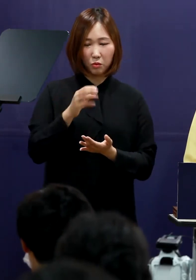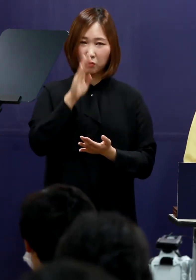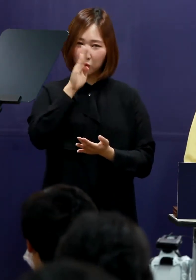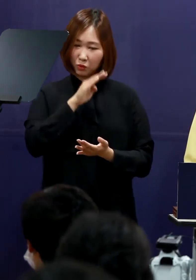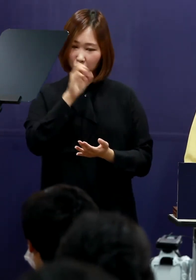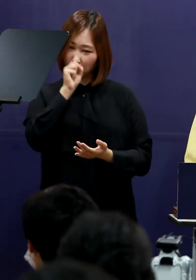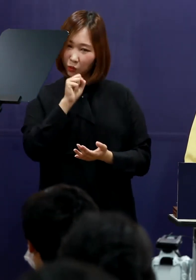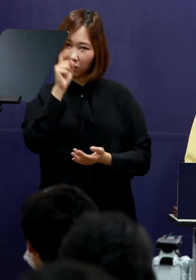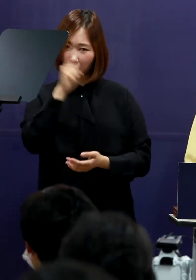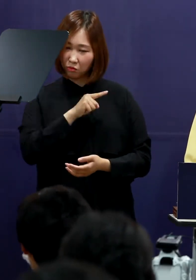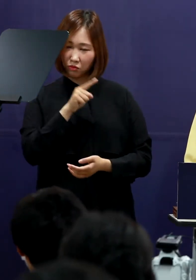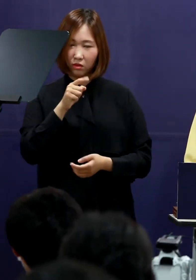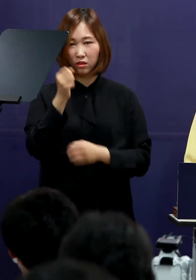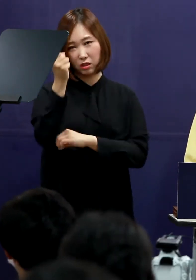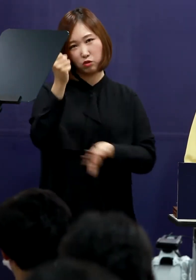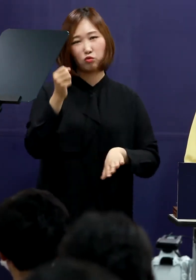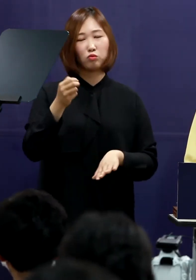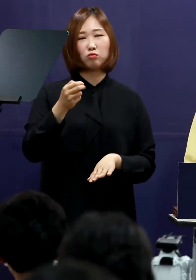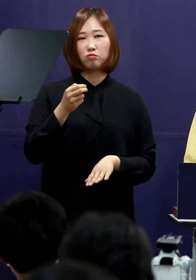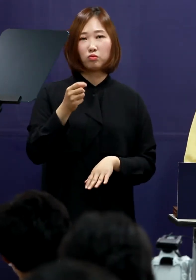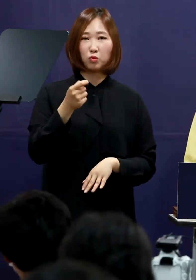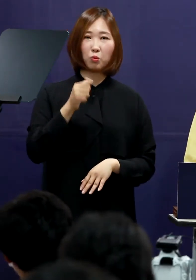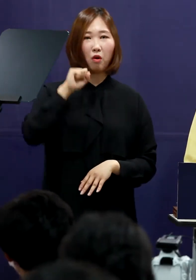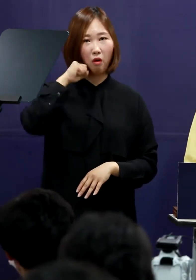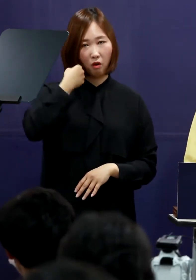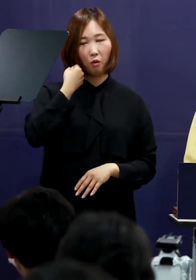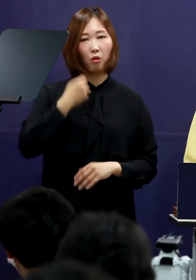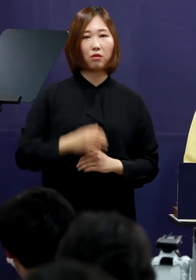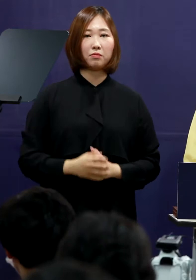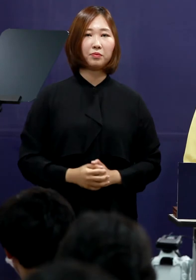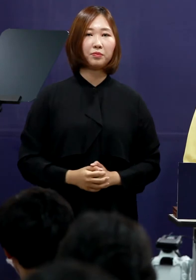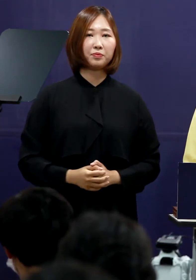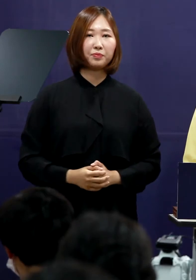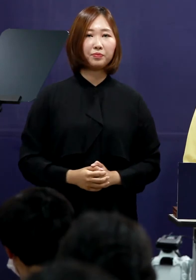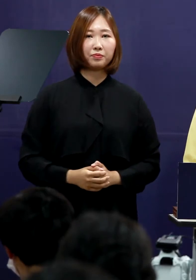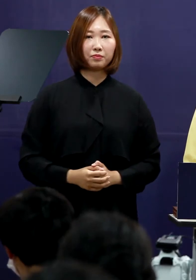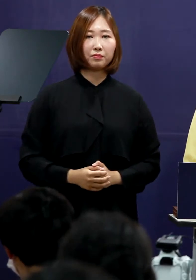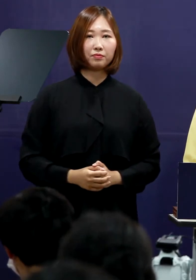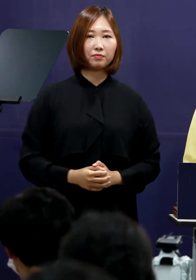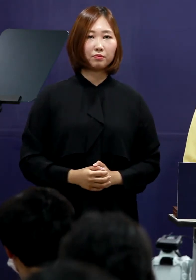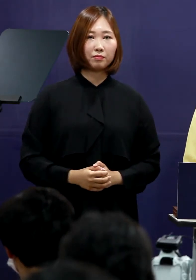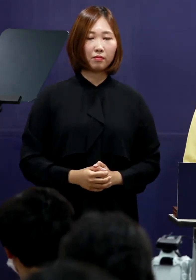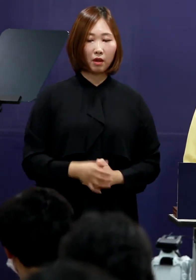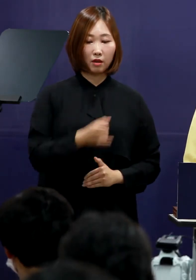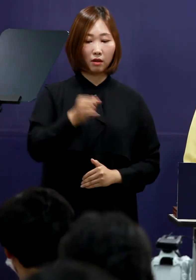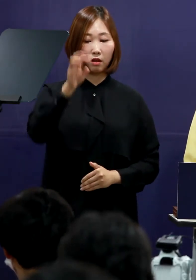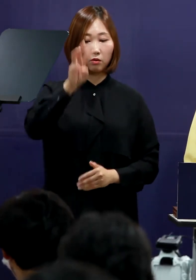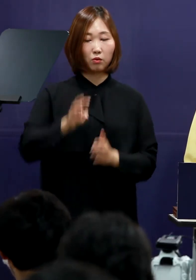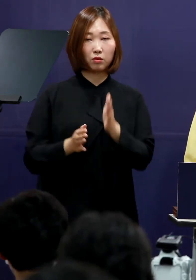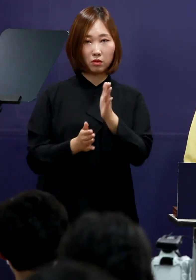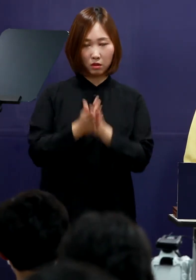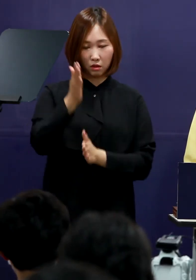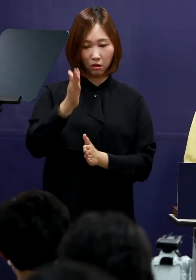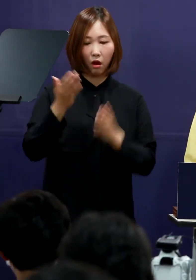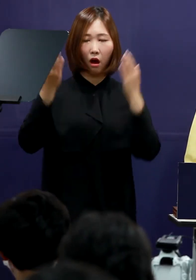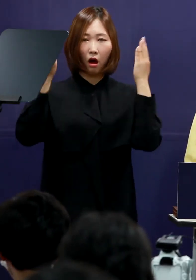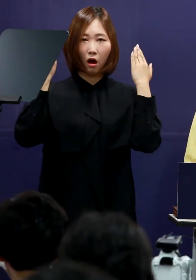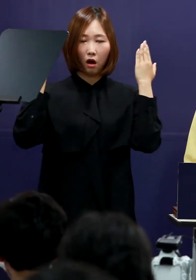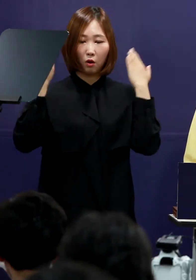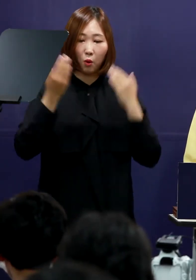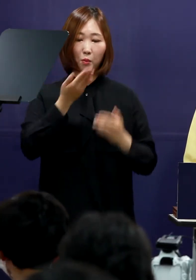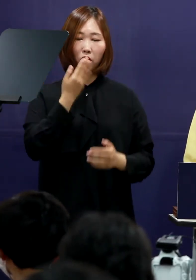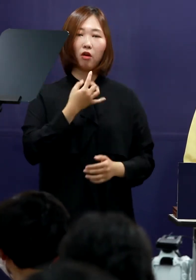로컬푸드를 안정적으로 공급하는 데도 한계가 있었습니다. 그래서 우리 시에서는 학교